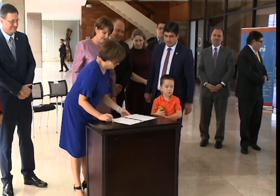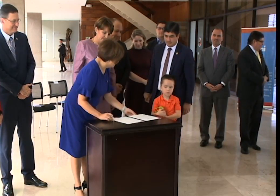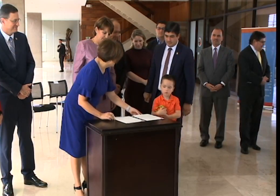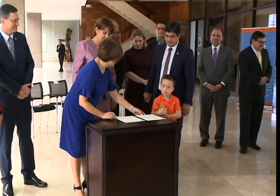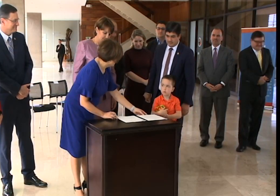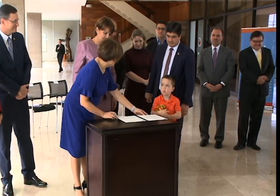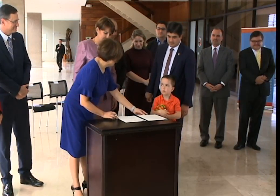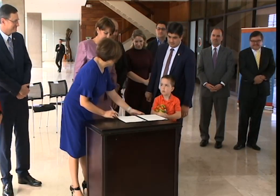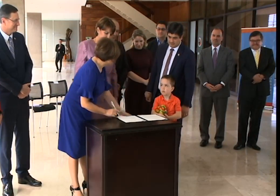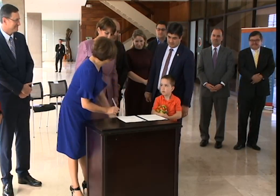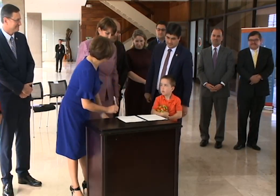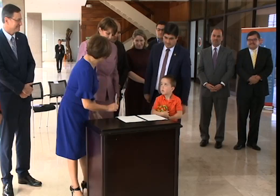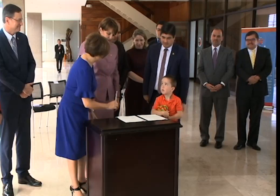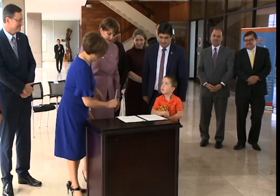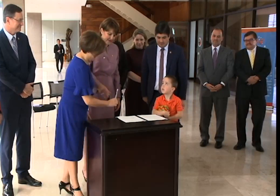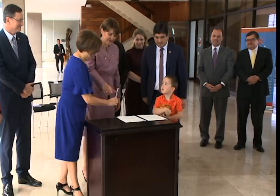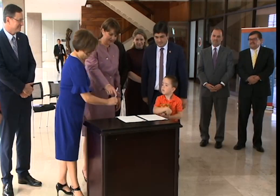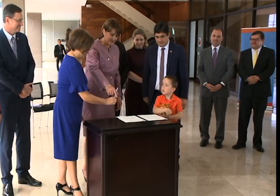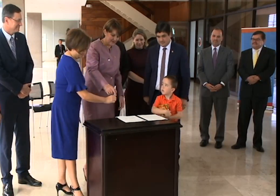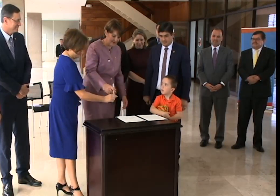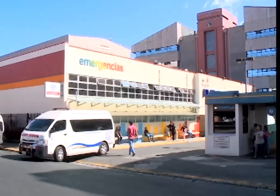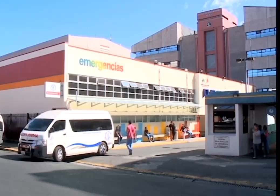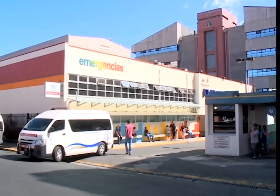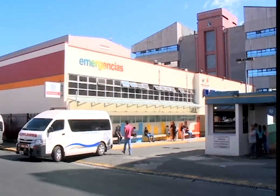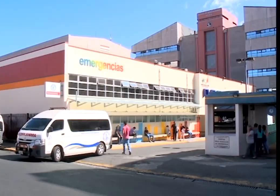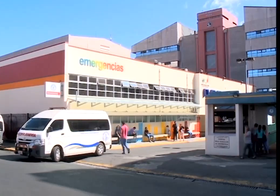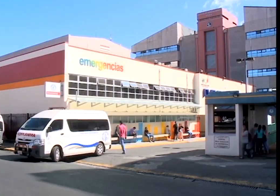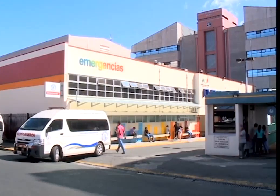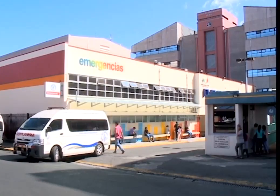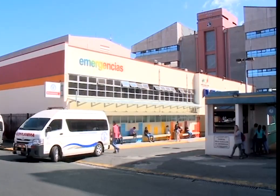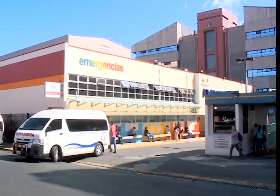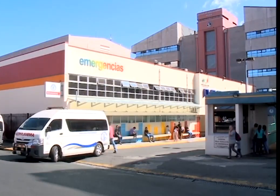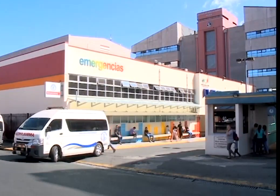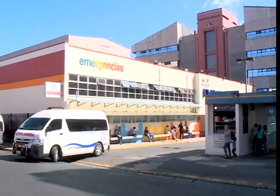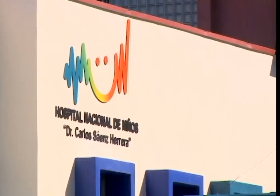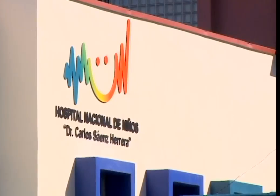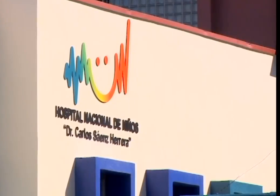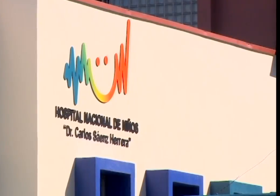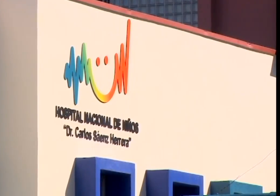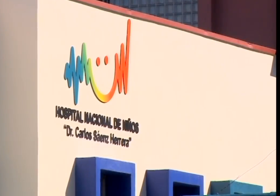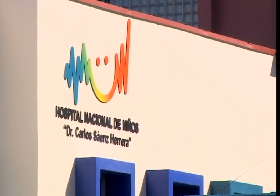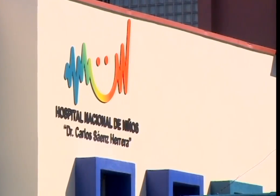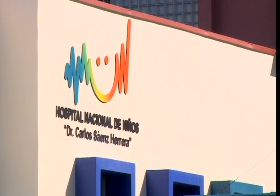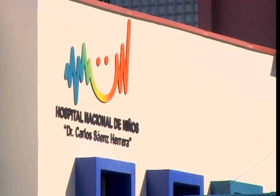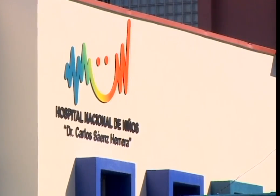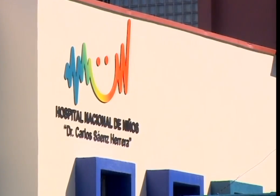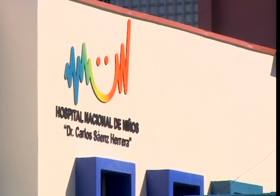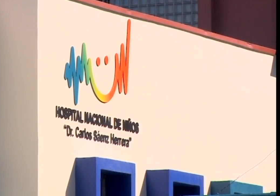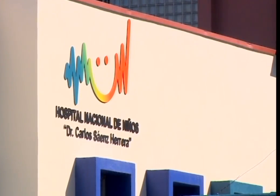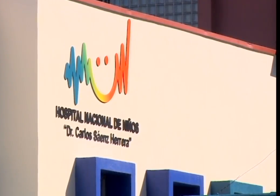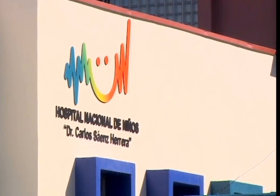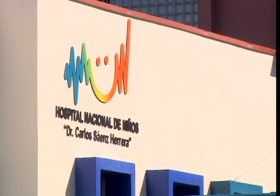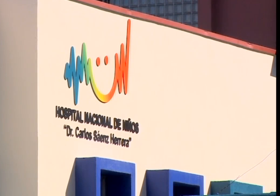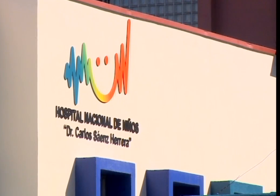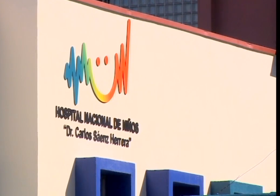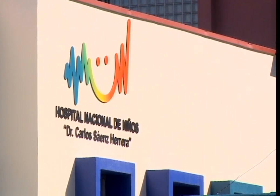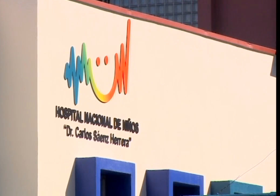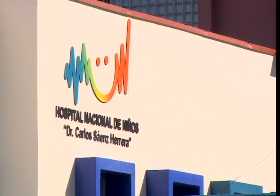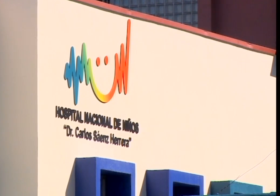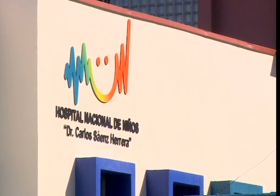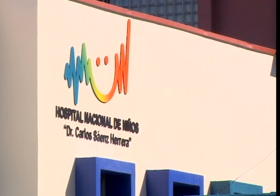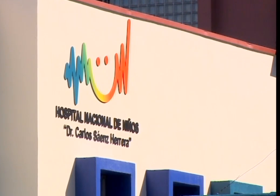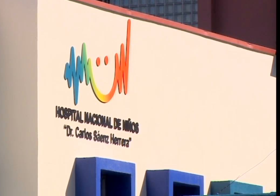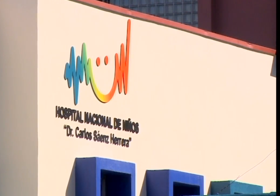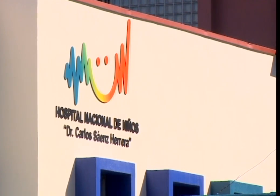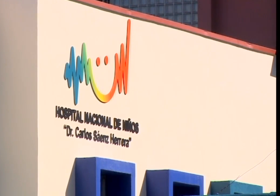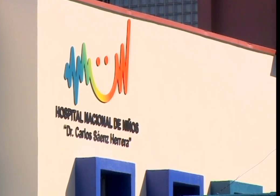en un futuro cercano se asentará la Torre de la Esperanza o edificio de cuidados críticos del Hospital Nacional de Niños, que estará al costado